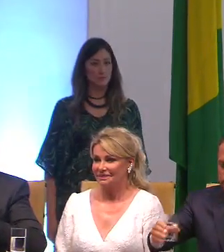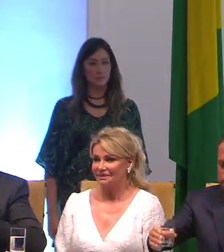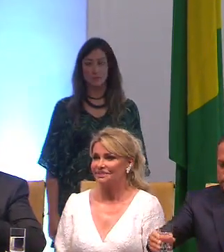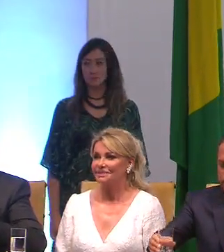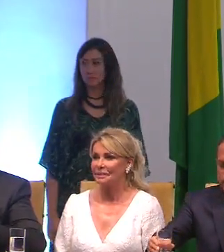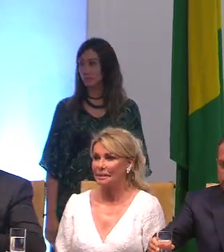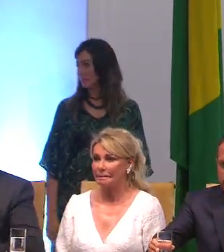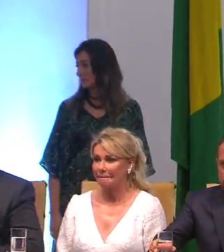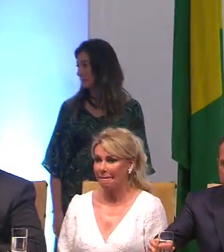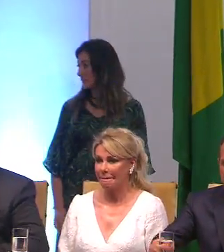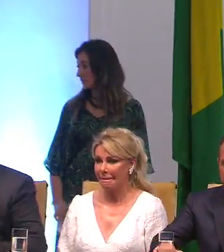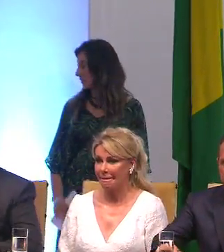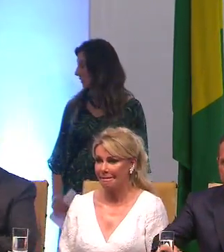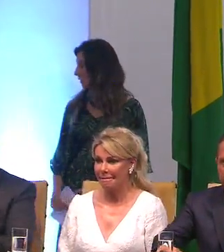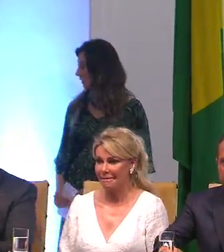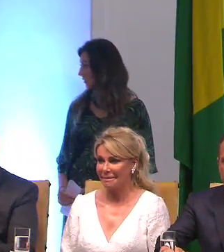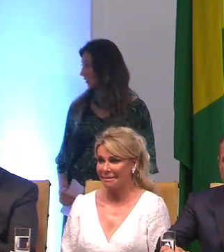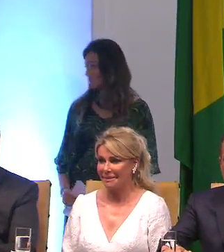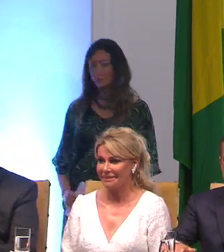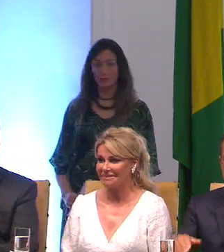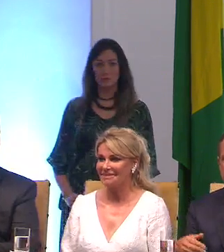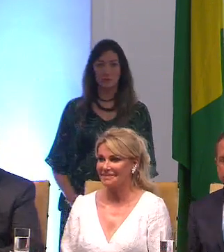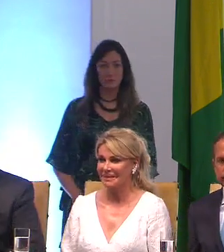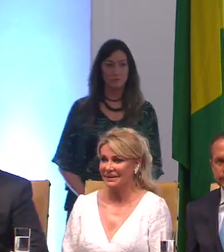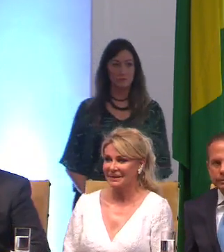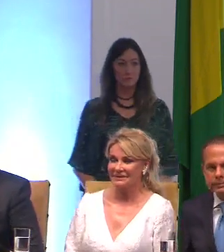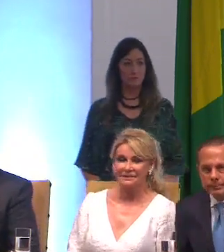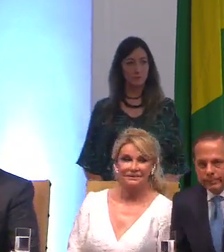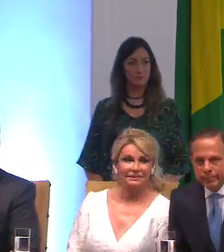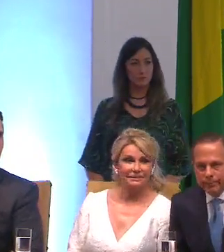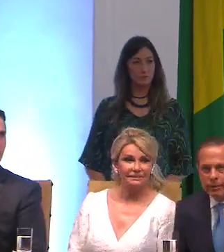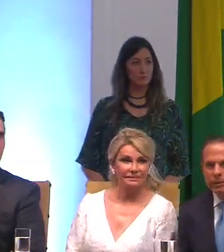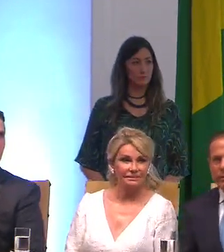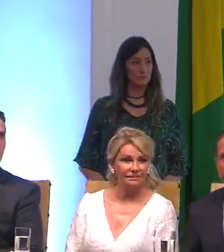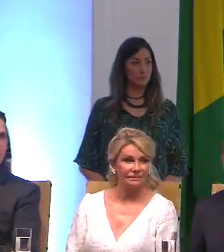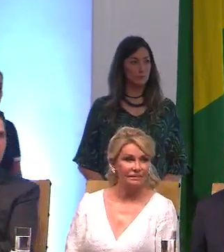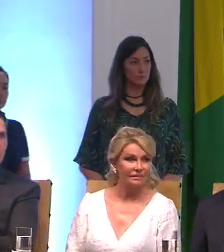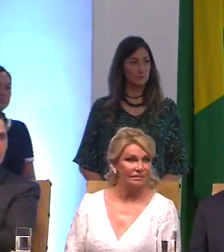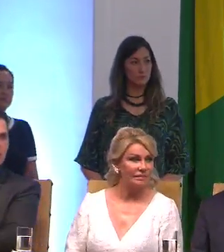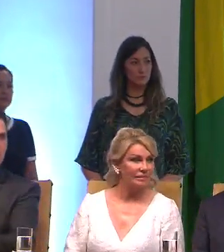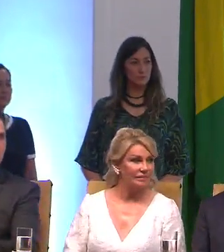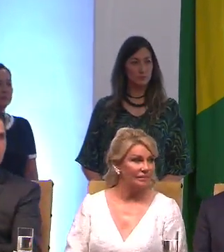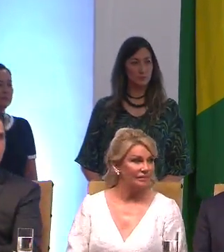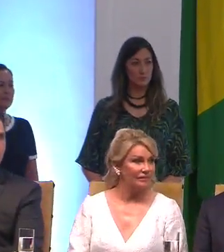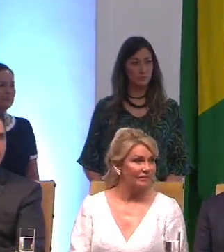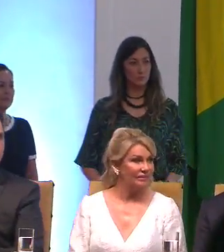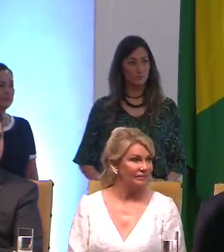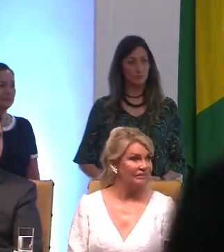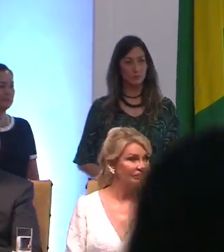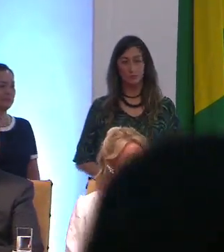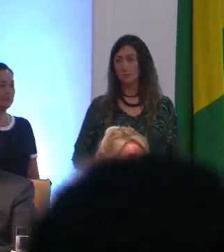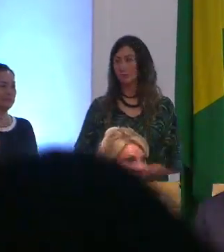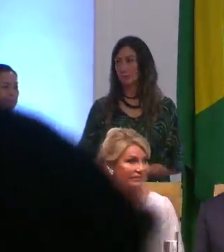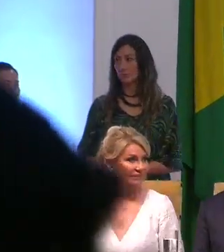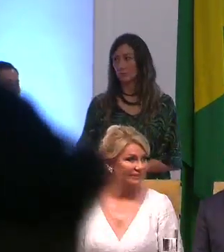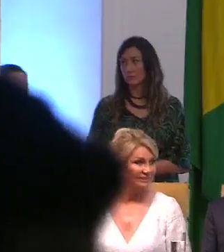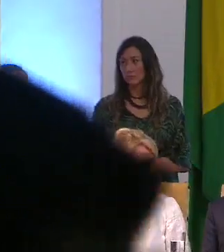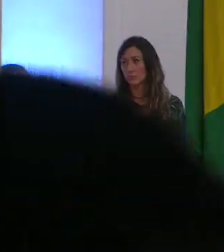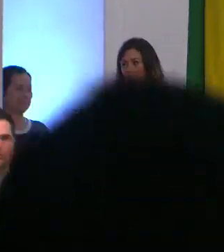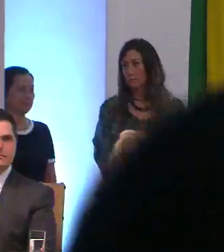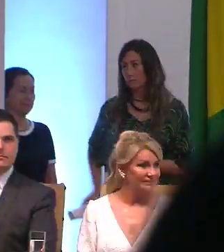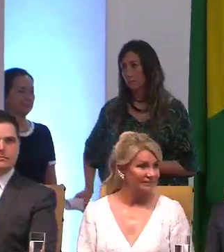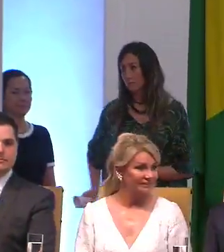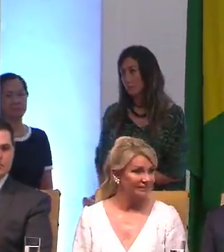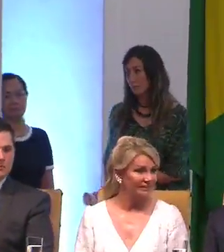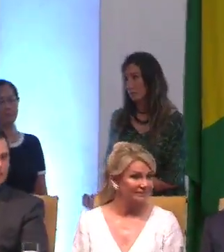a leitura do termo de posse do secretário de estado da justiça e cidadania o primeiro dia do mês